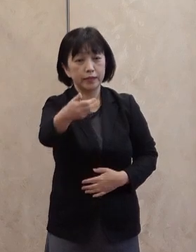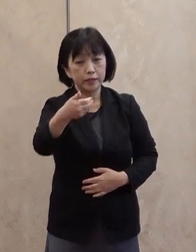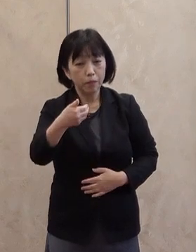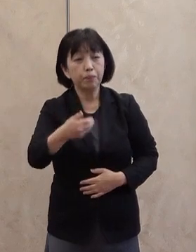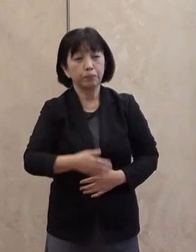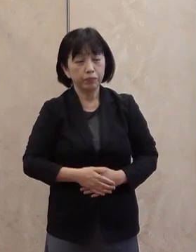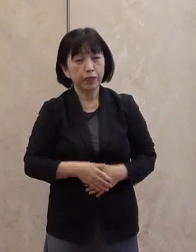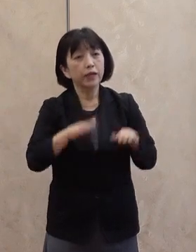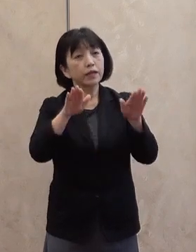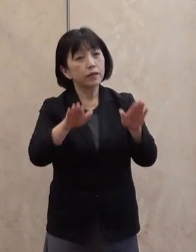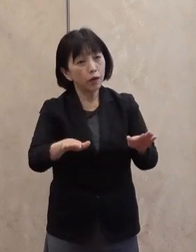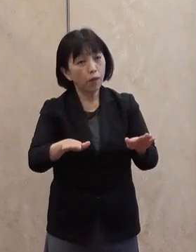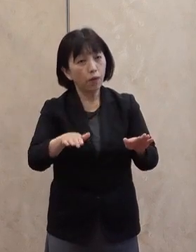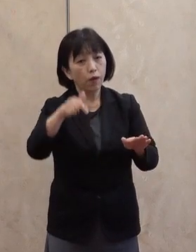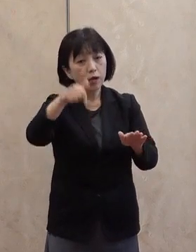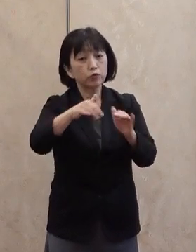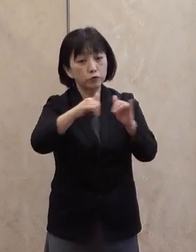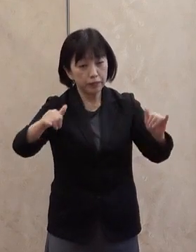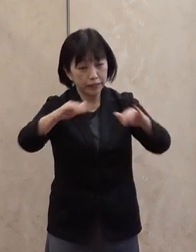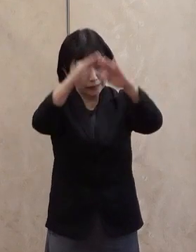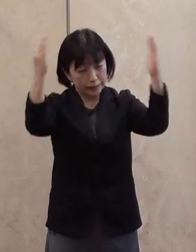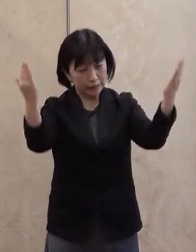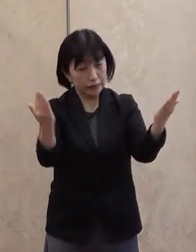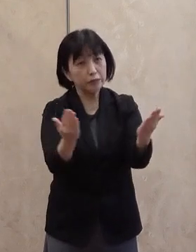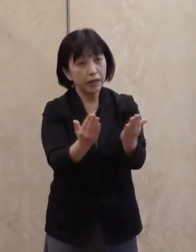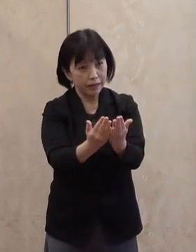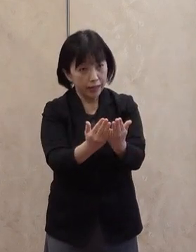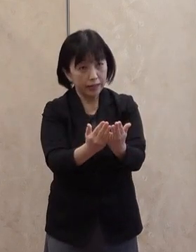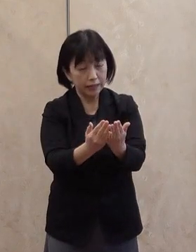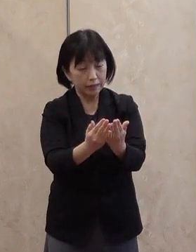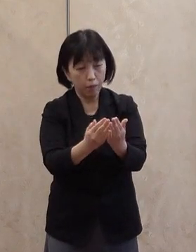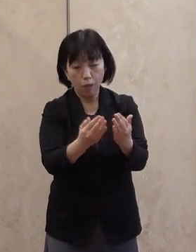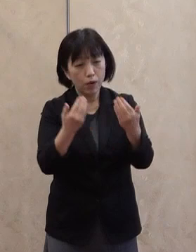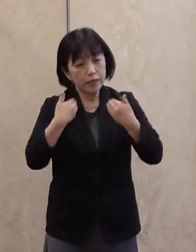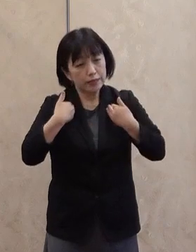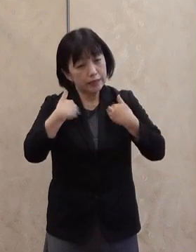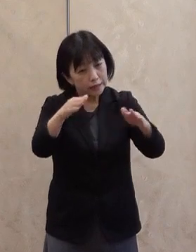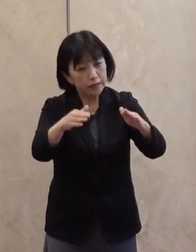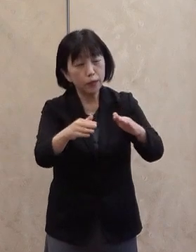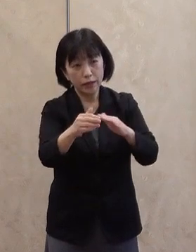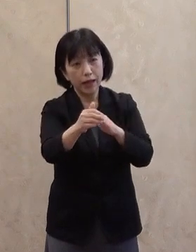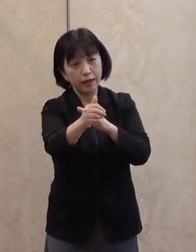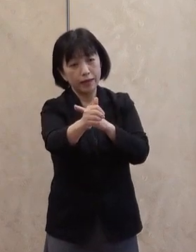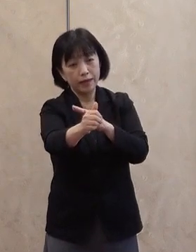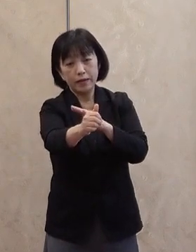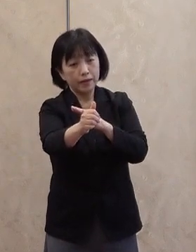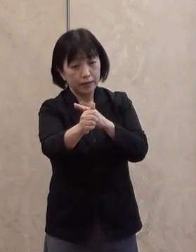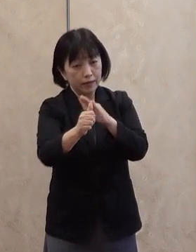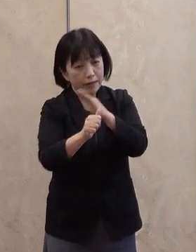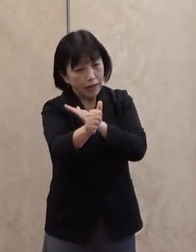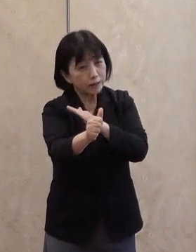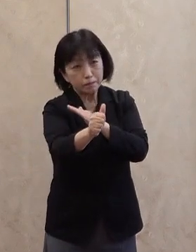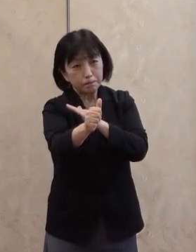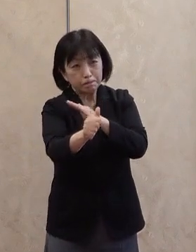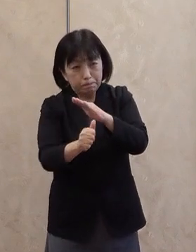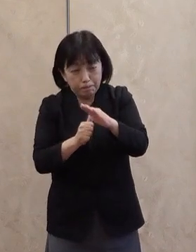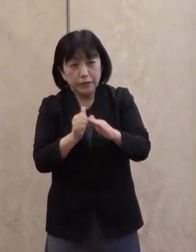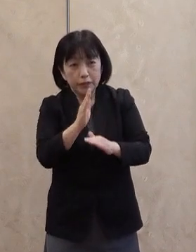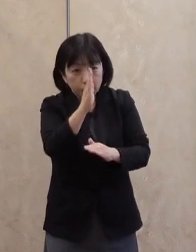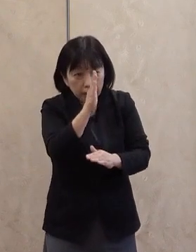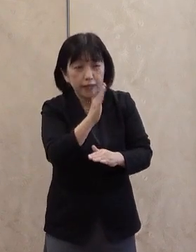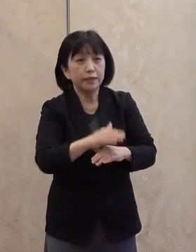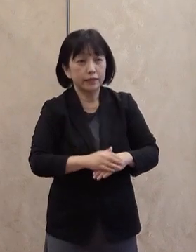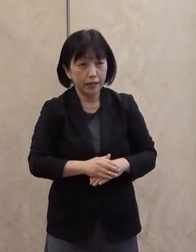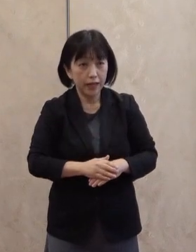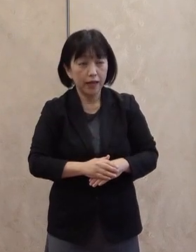それと今日府民全域に対して不要不急の外出自粛が新たに加えられて、前回からですね、大阪市外